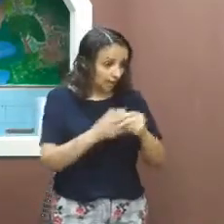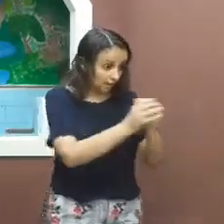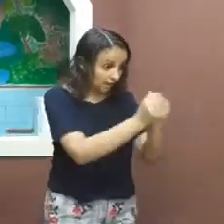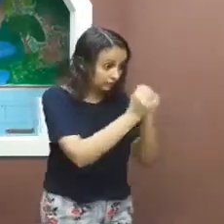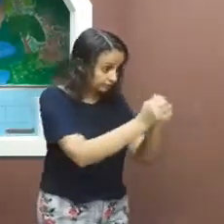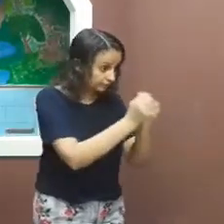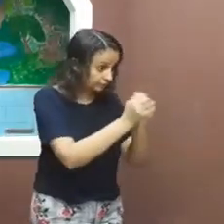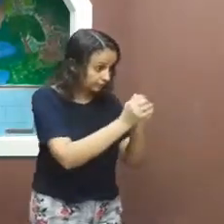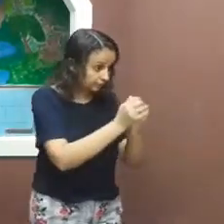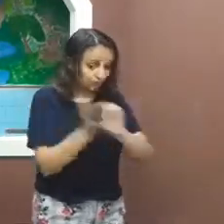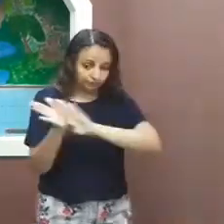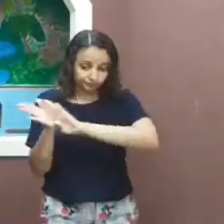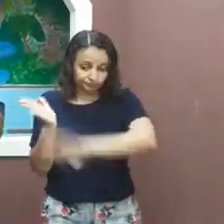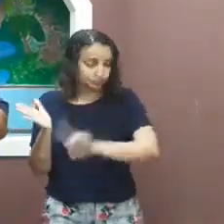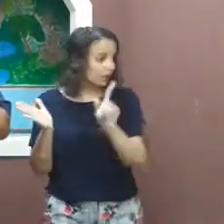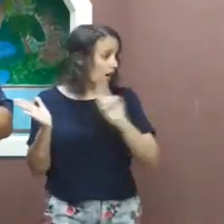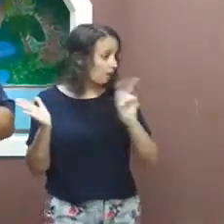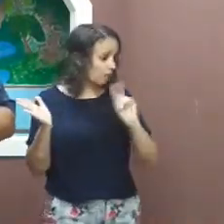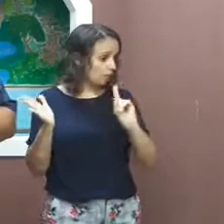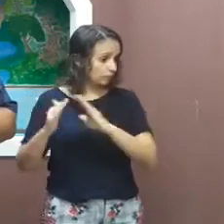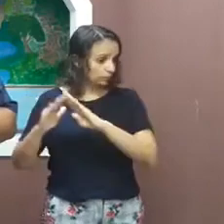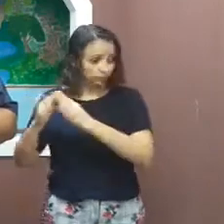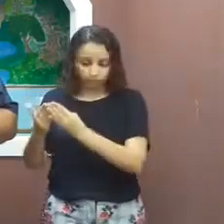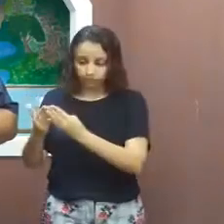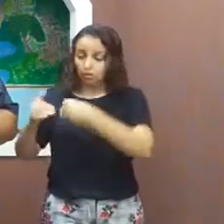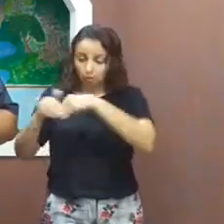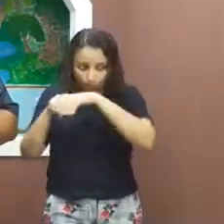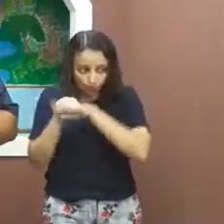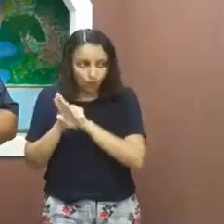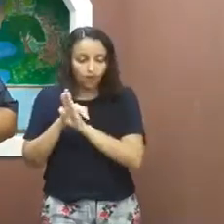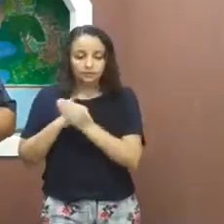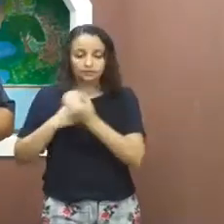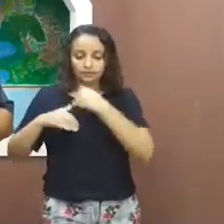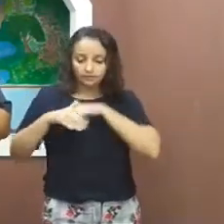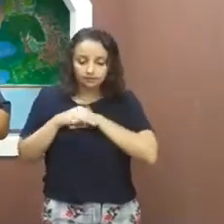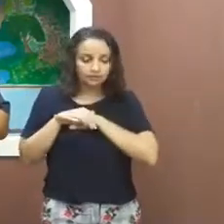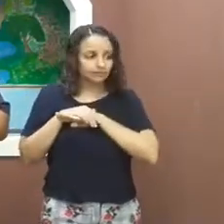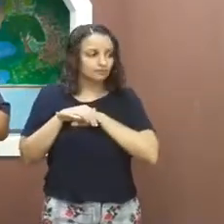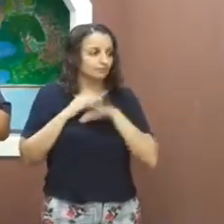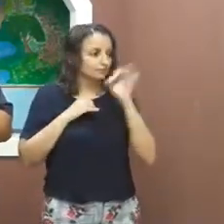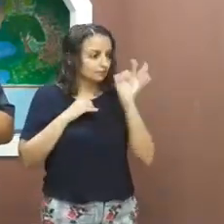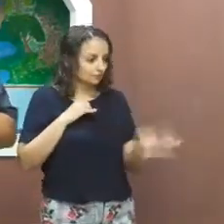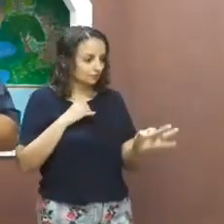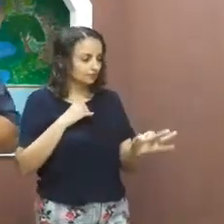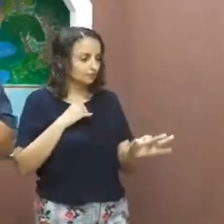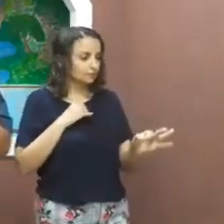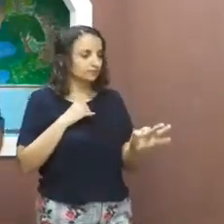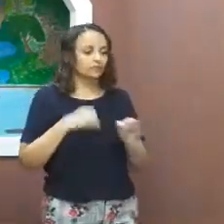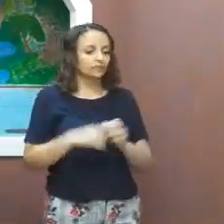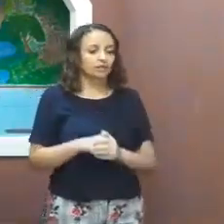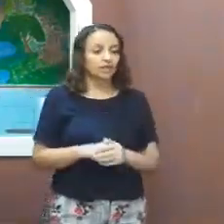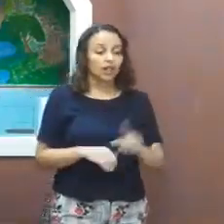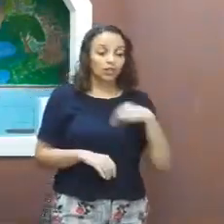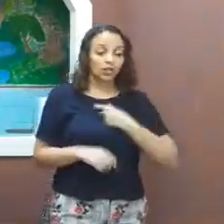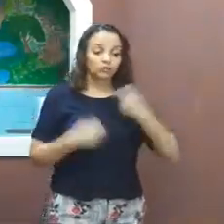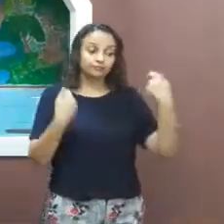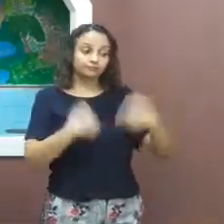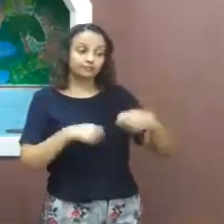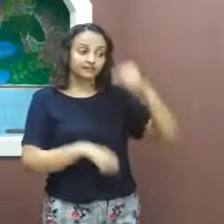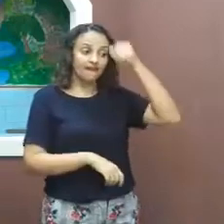Amém? Amém. Então a palavra de Deus traz algumas orientações que nós podemos usar para prevenir,